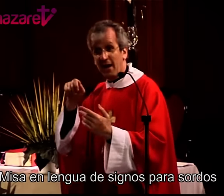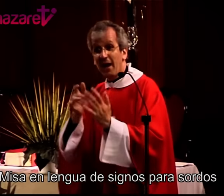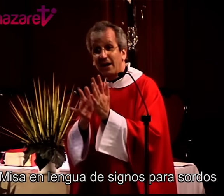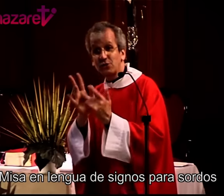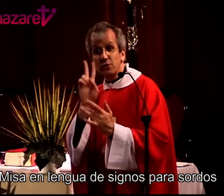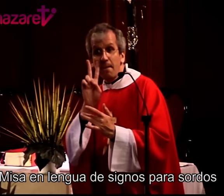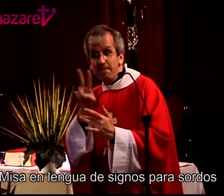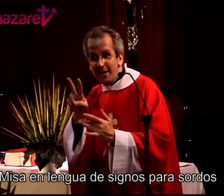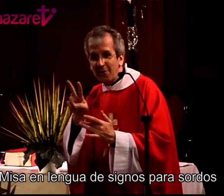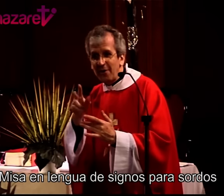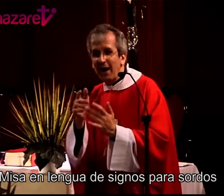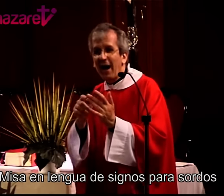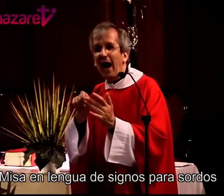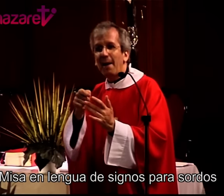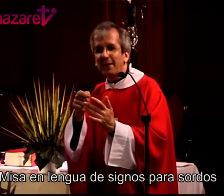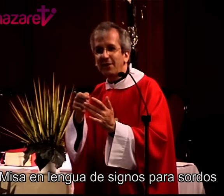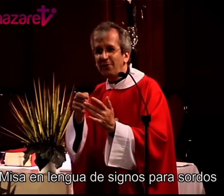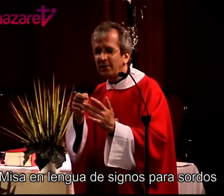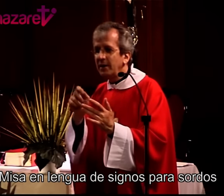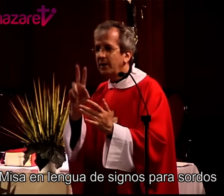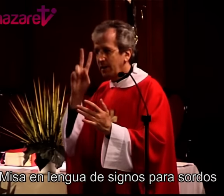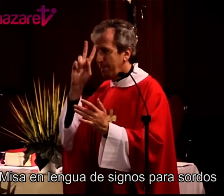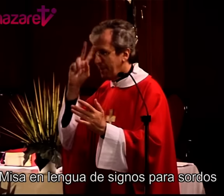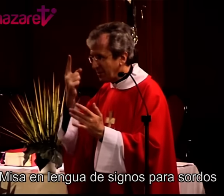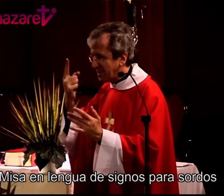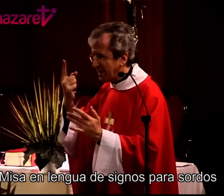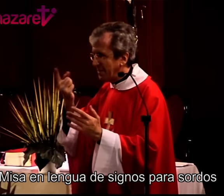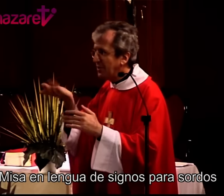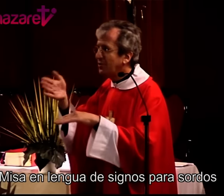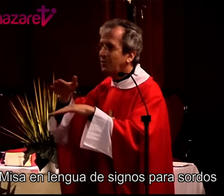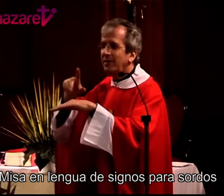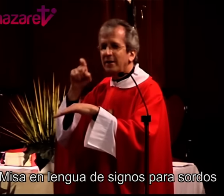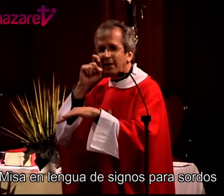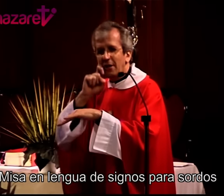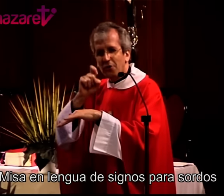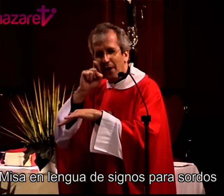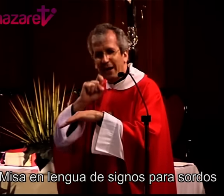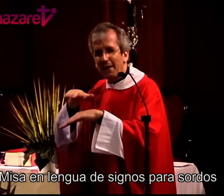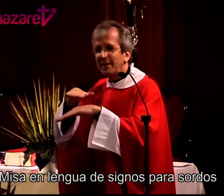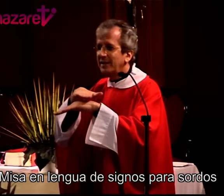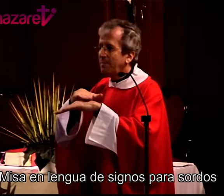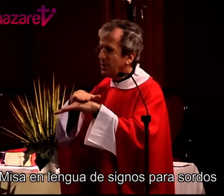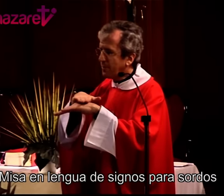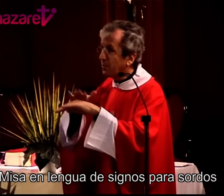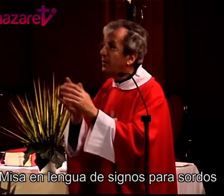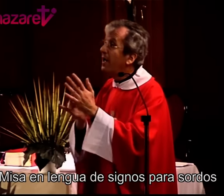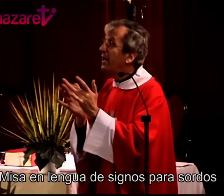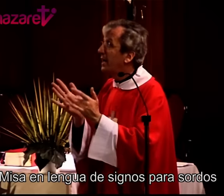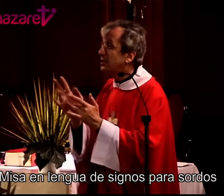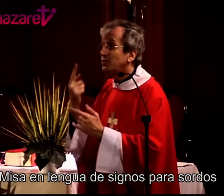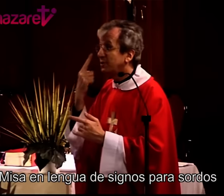decía que Jesús miró a Pedro, Pedro se arrepintió y lloró amargamente y pidió